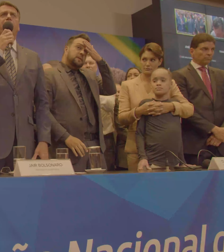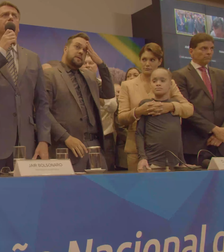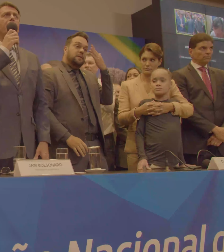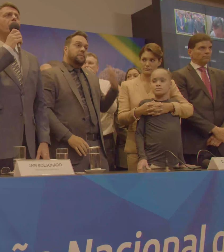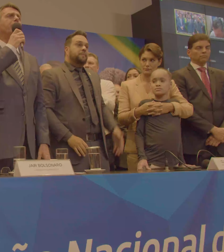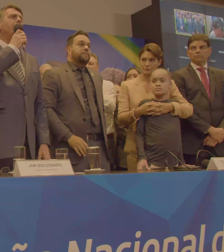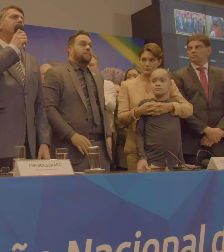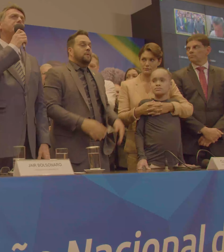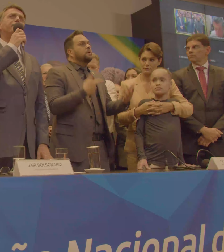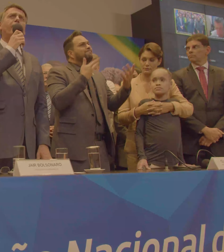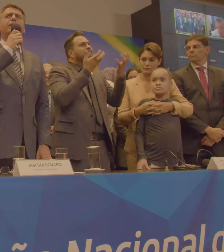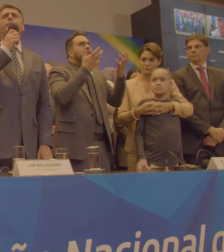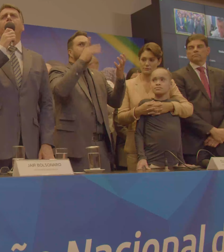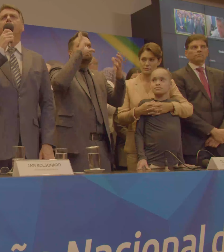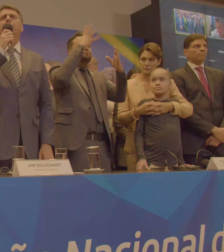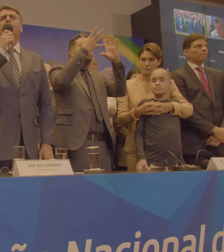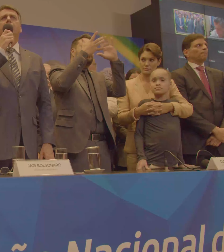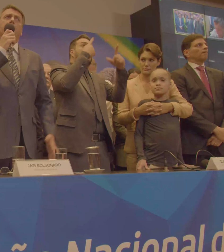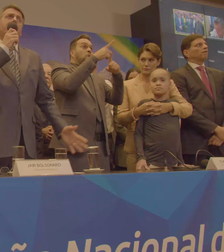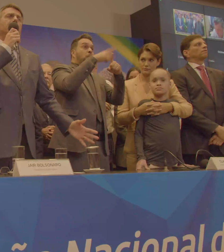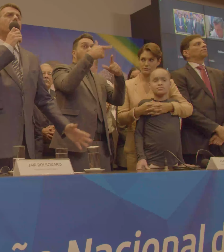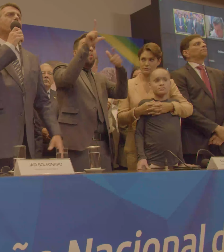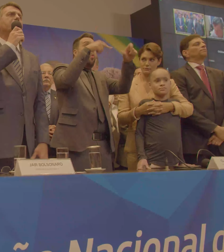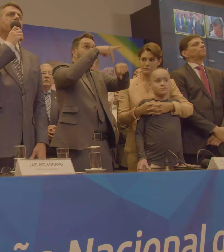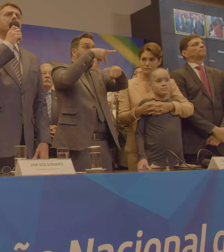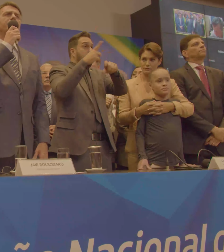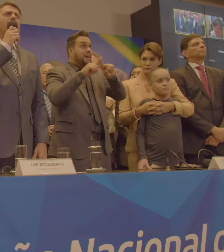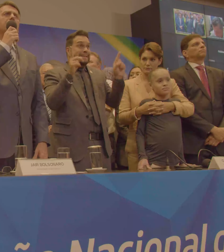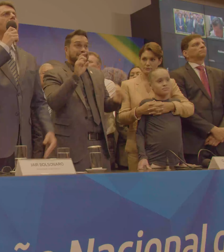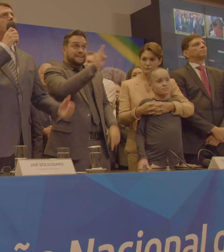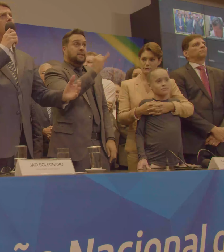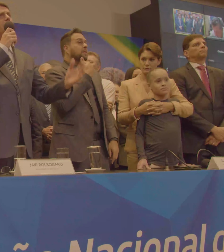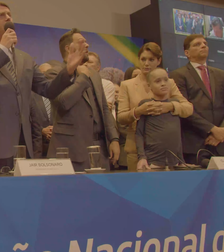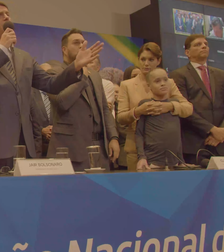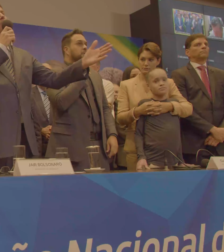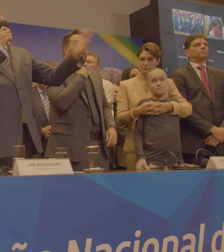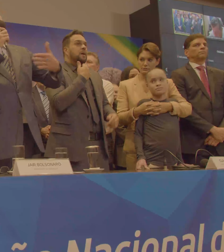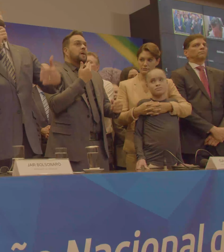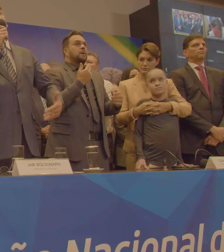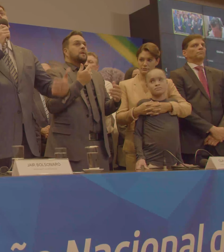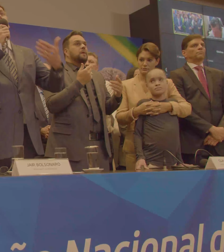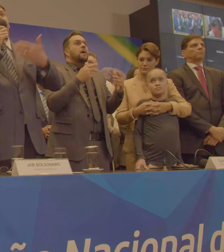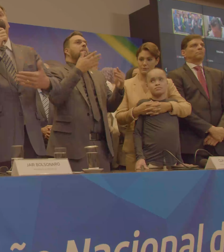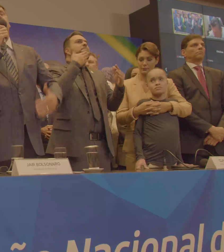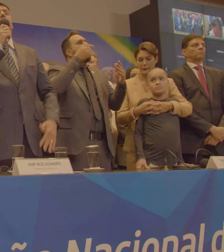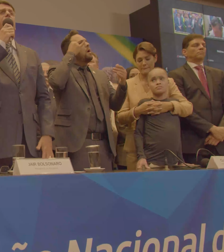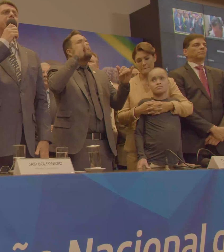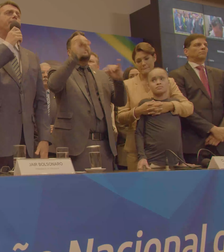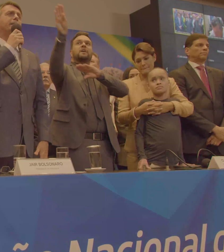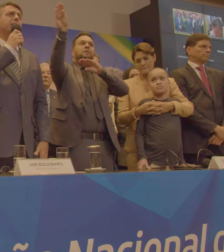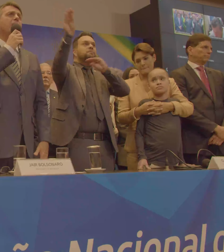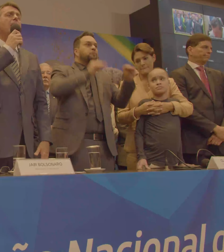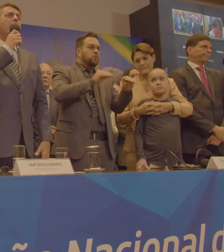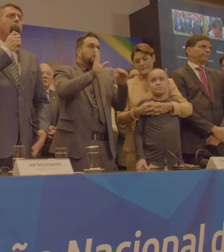Gostaríamos de resolver problemas de fora do Brasil. Mas se não for possível resolvê-los, que nós não o tragamos para dentro da